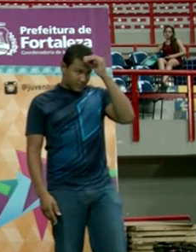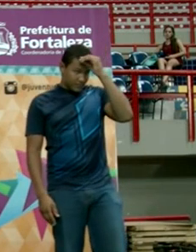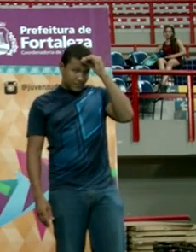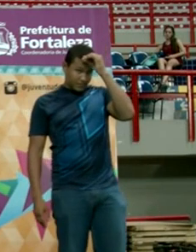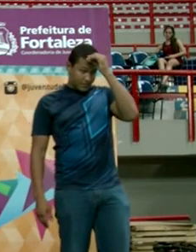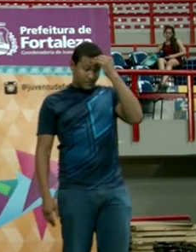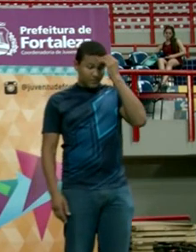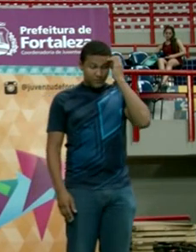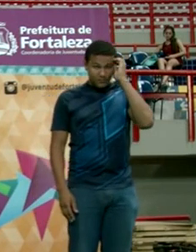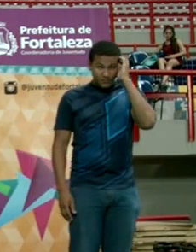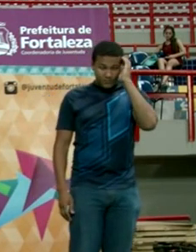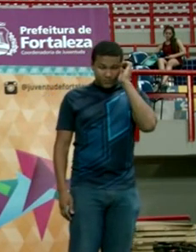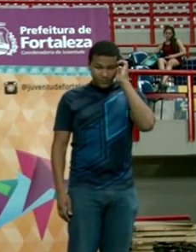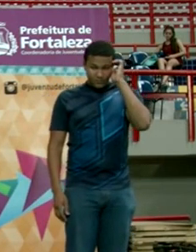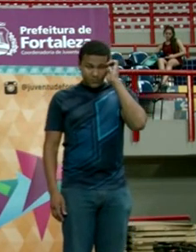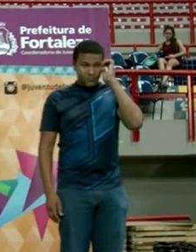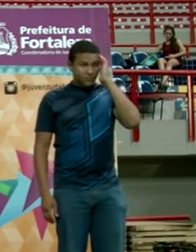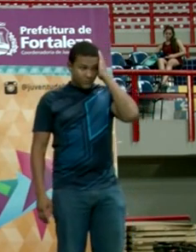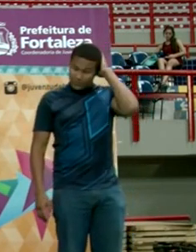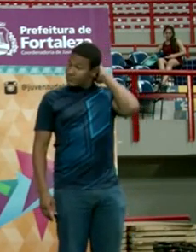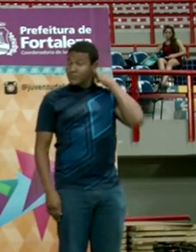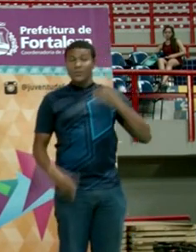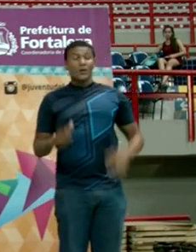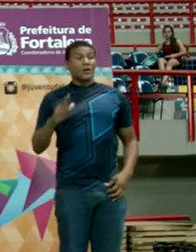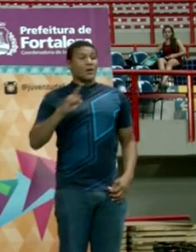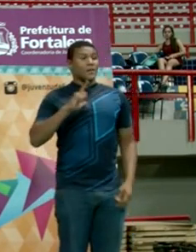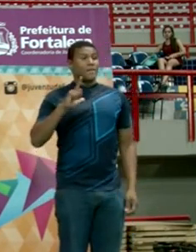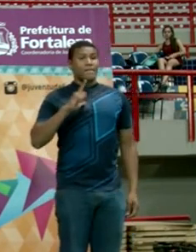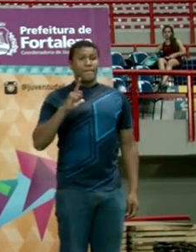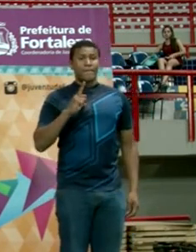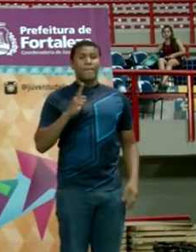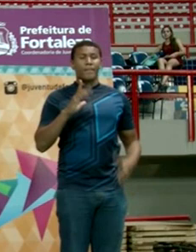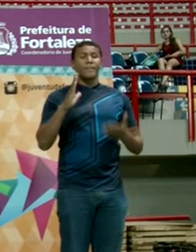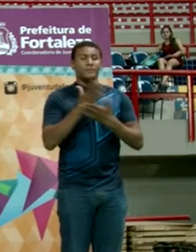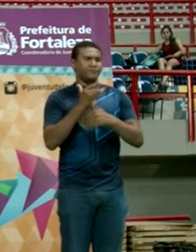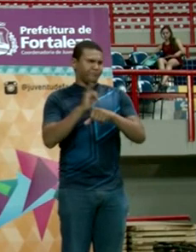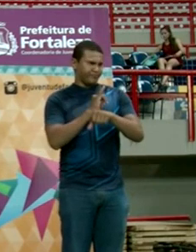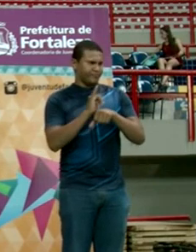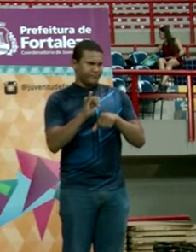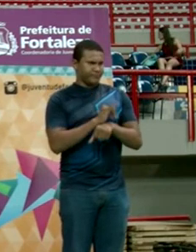existem também umas técnicazinhas para você fazer porcentagem de cabeça,